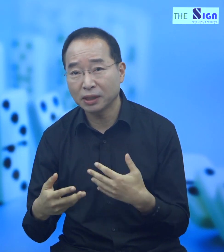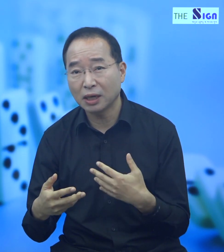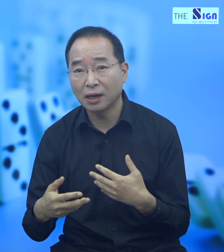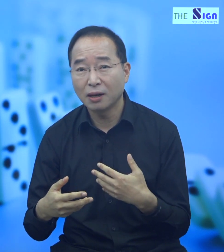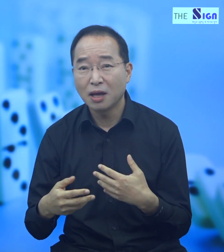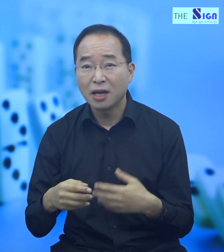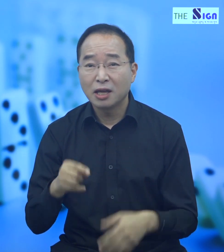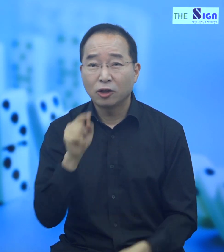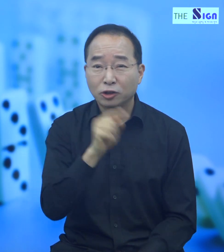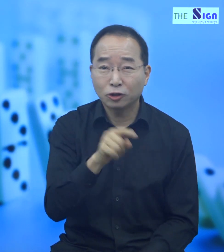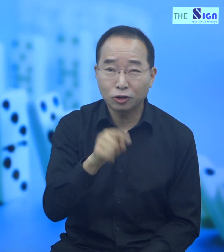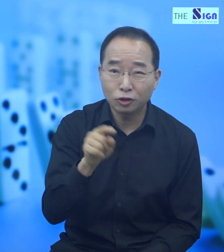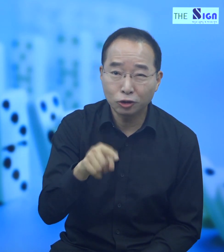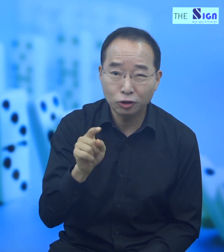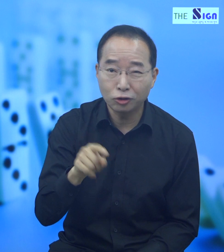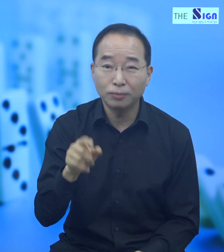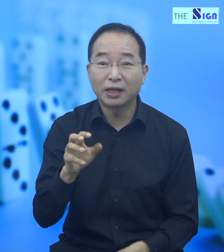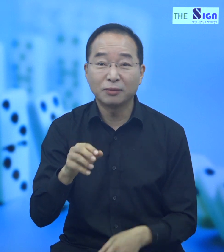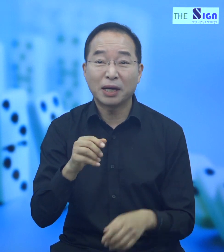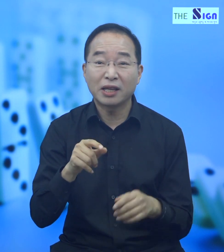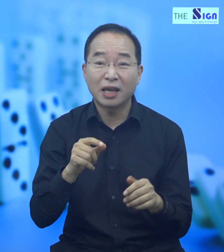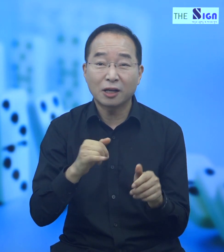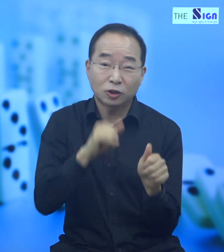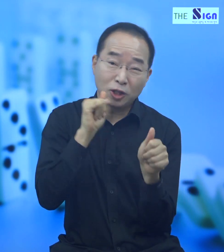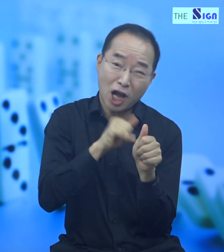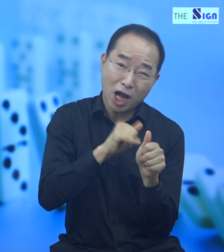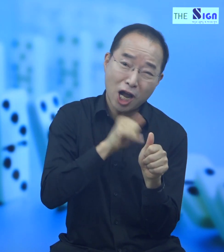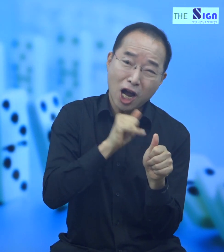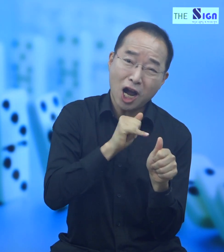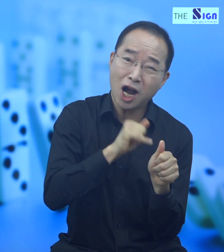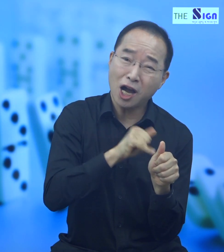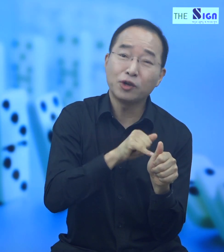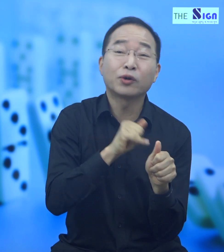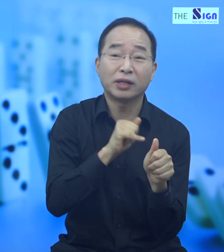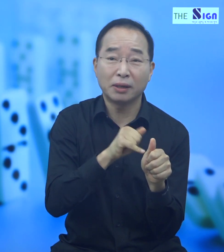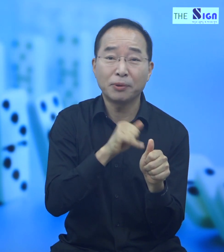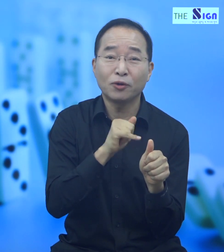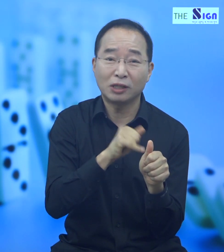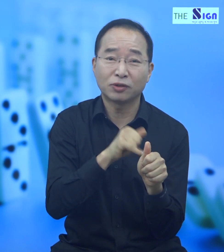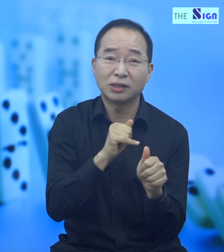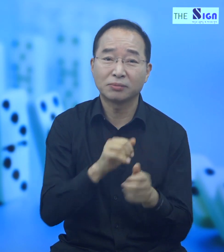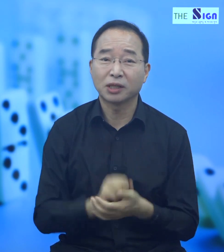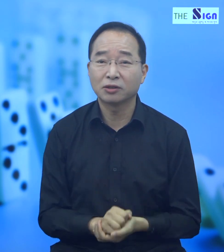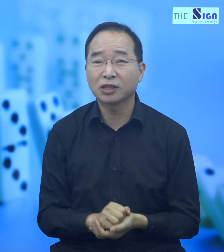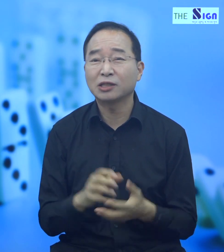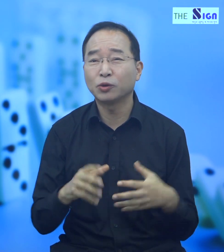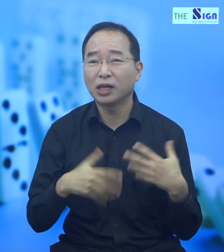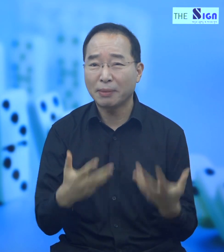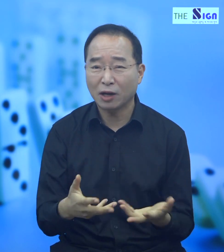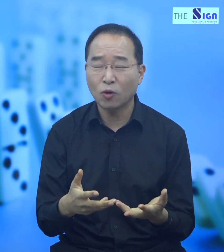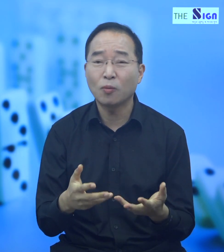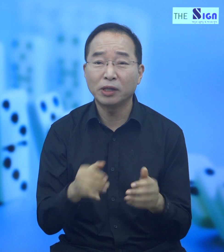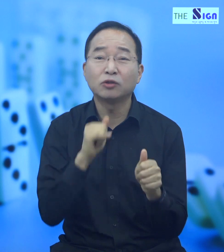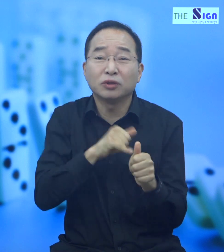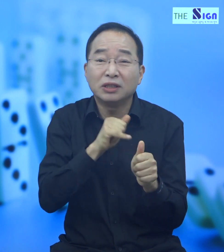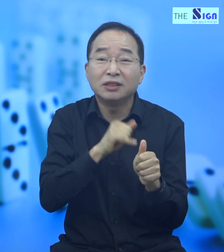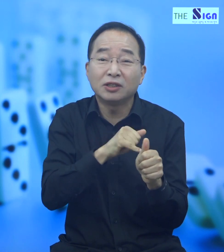심하다. 어쩌저쩌저쩌저 막 얘기하는 것들 이렇게 표현할 수가 있습니다. 그래서 잔소리가 많고 뭐 이런